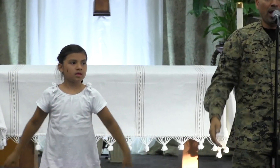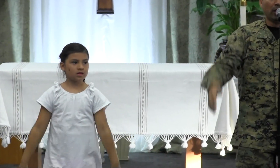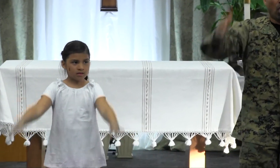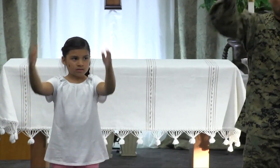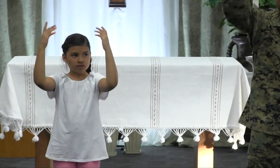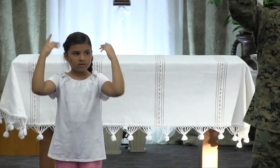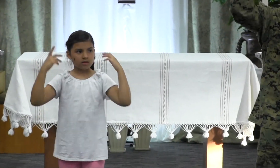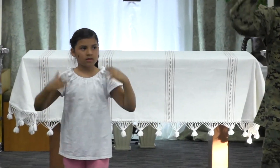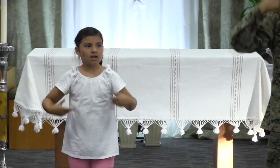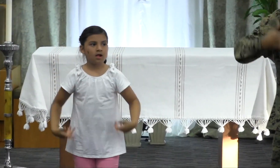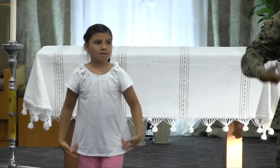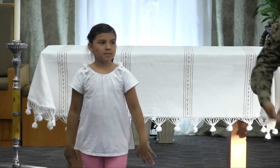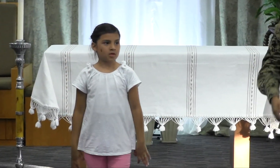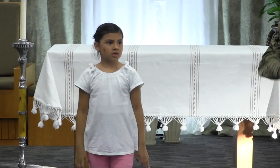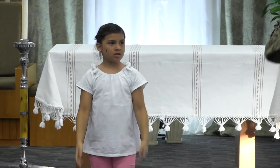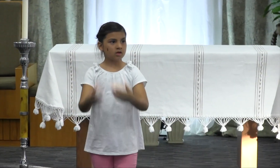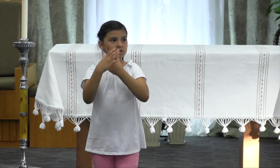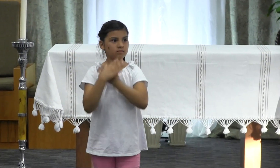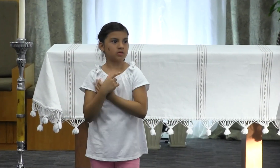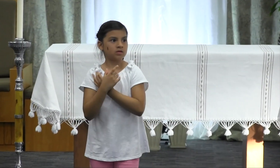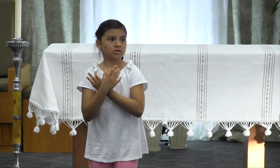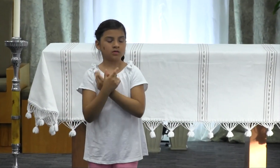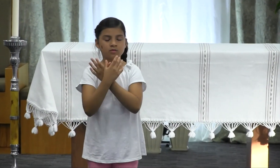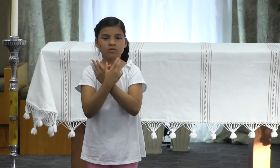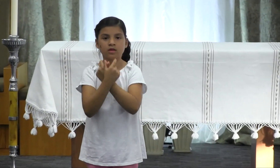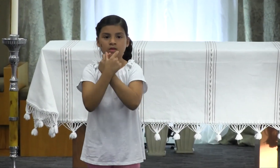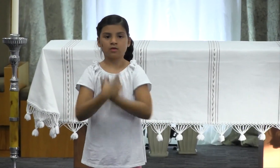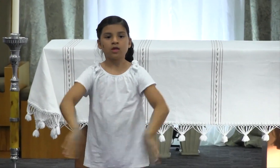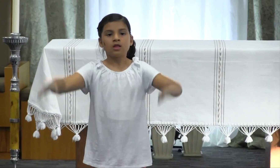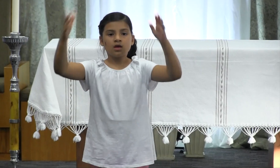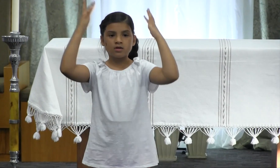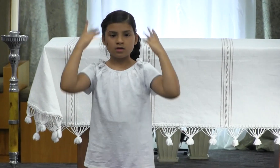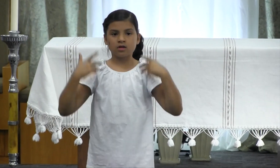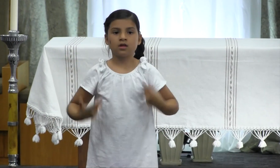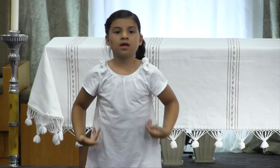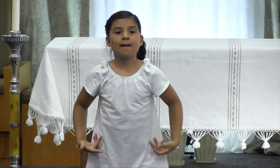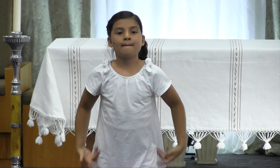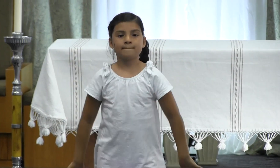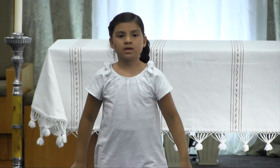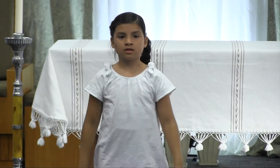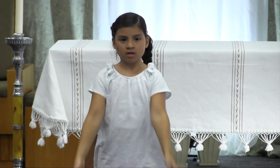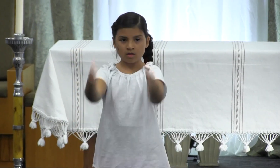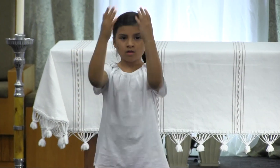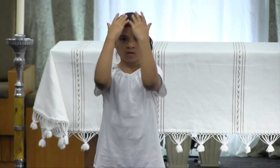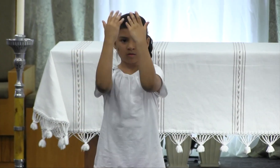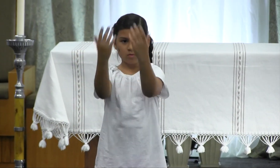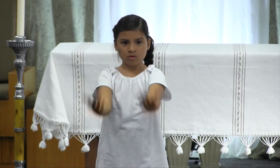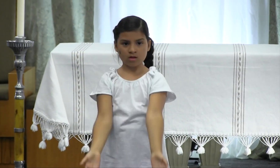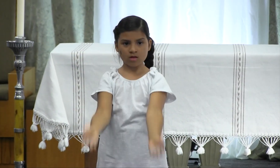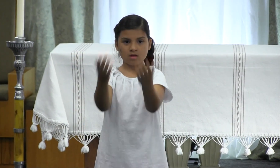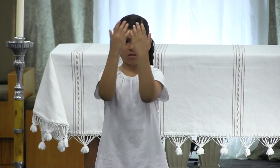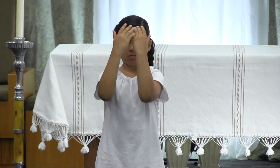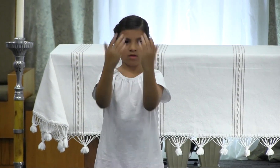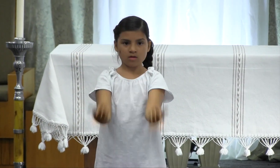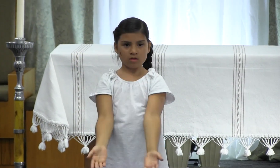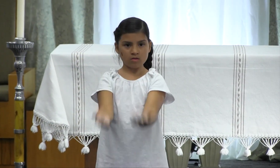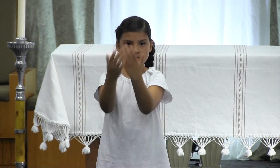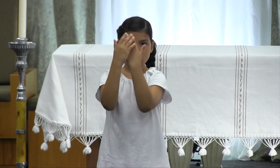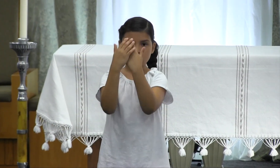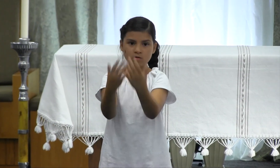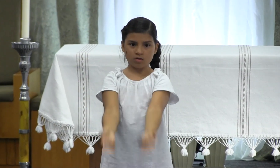lléname, lléname, Espíritu Santo, anda, lléname,